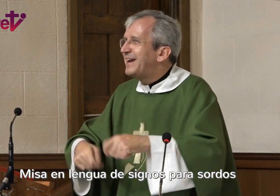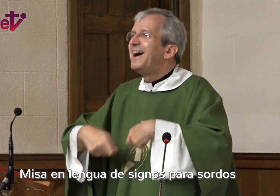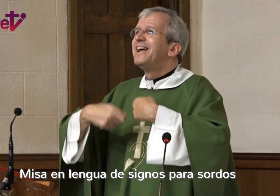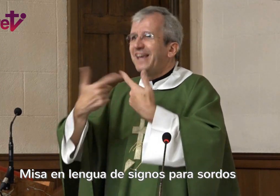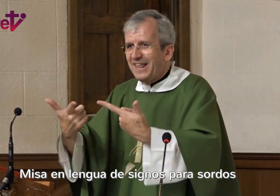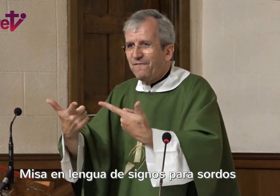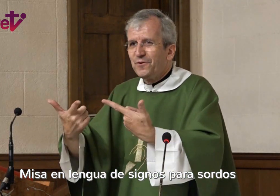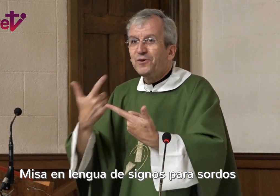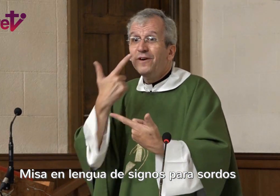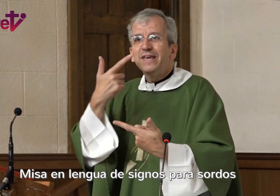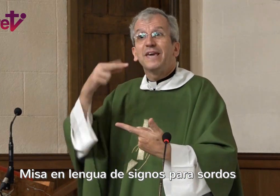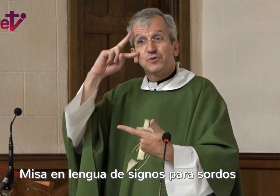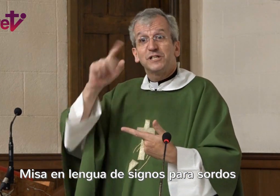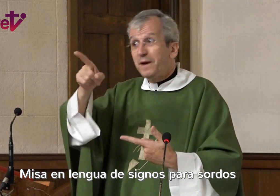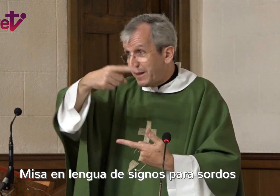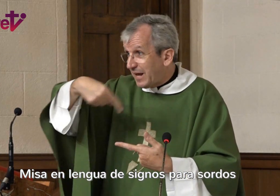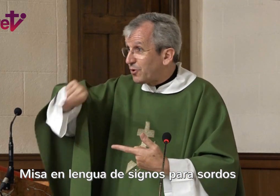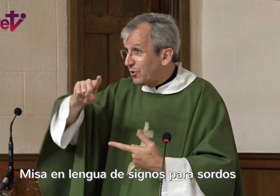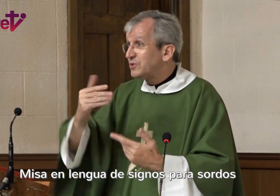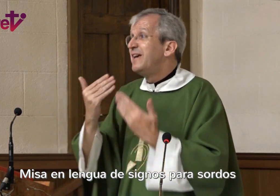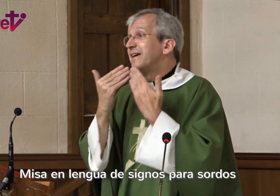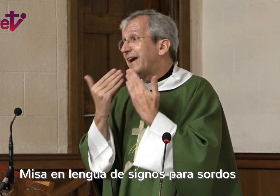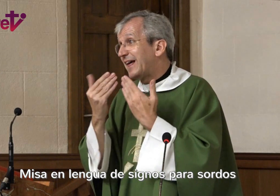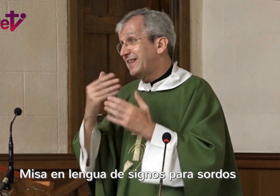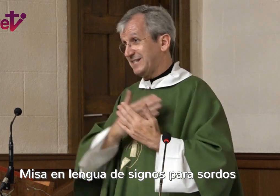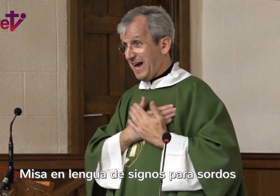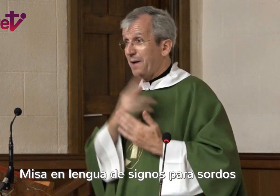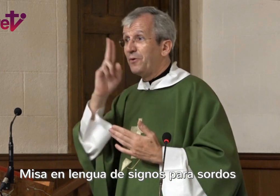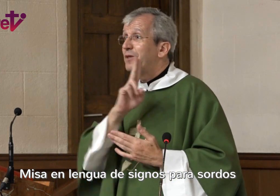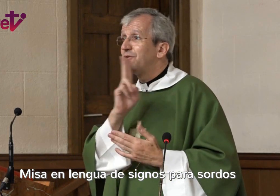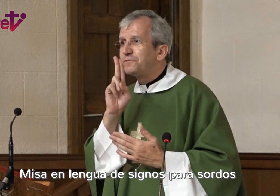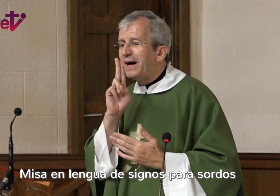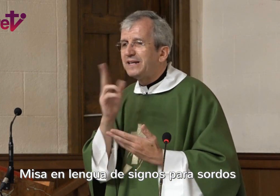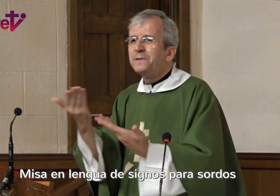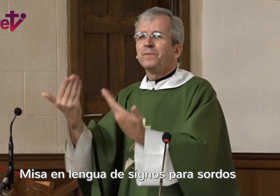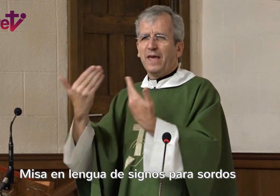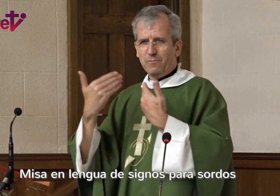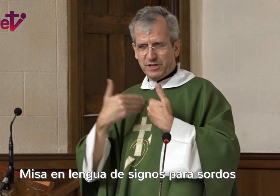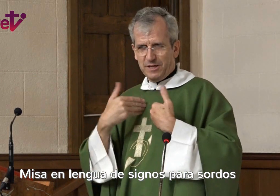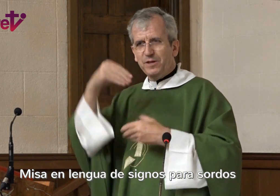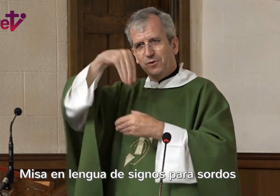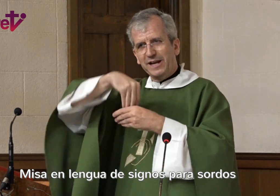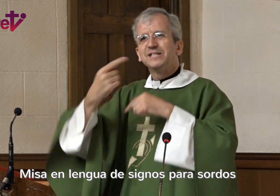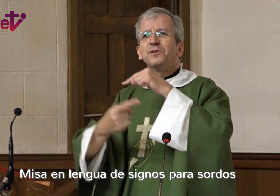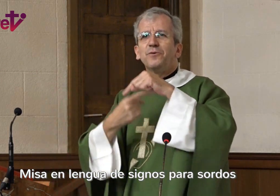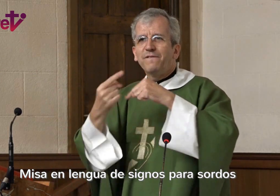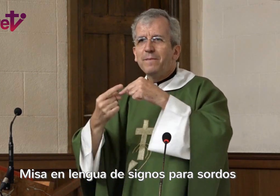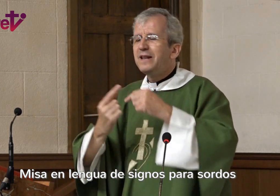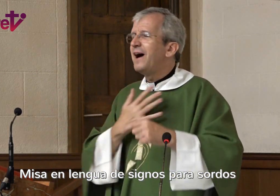la pena que da fruto y que hemos experimentado todos que gracias al amor de unos padres hemos recibido en el seno de una familia